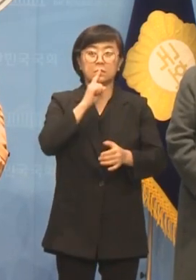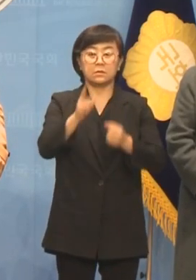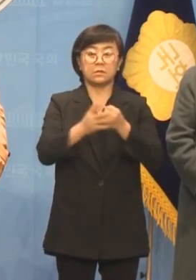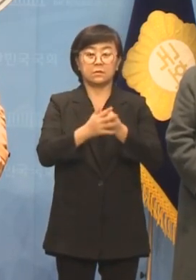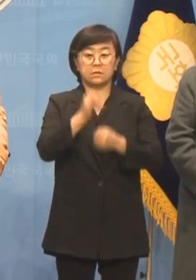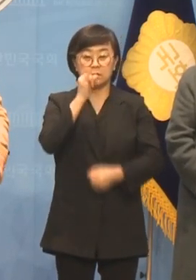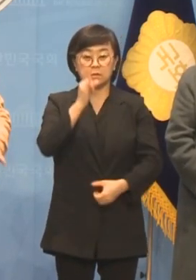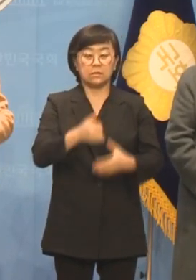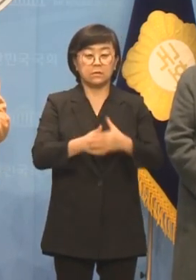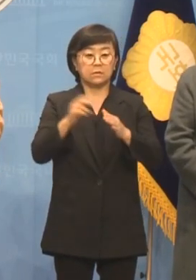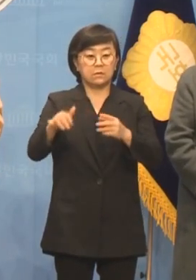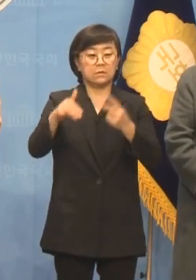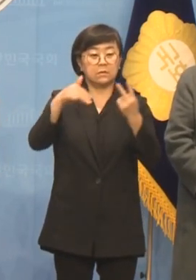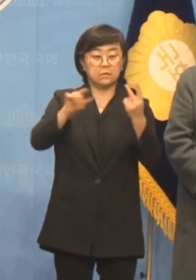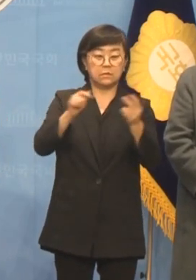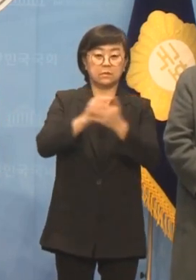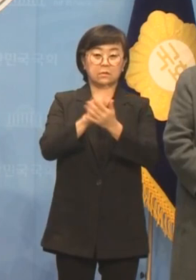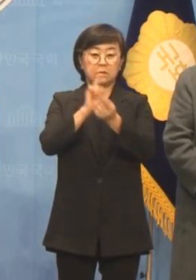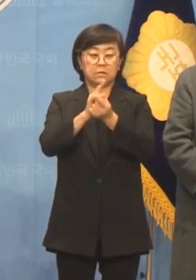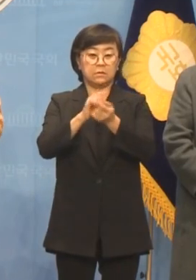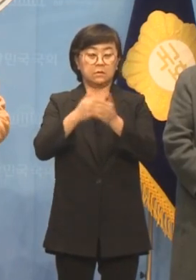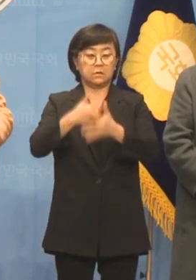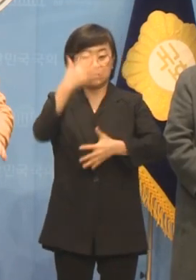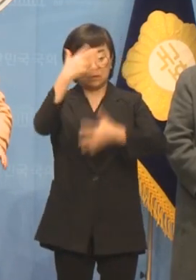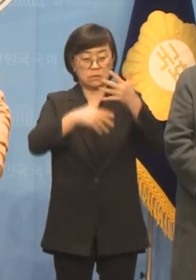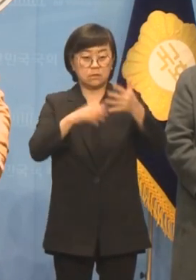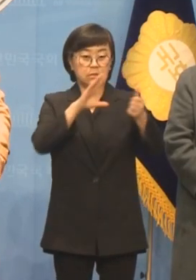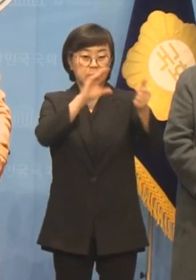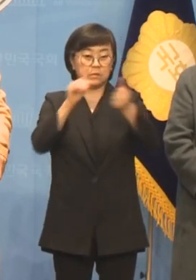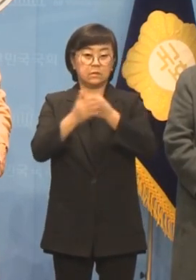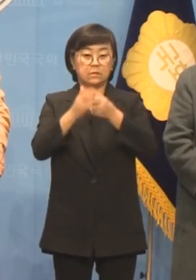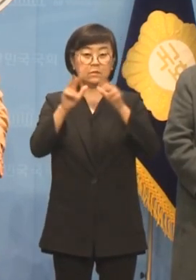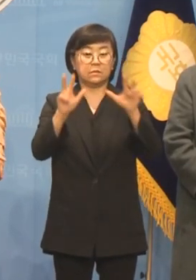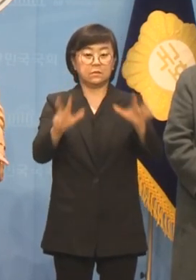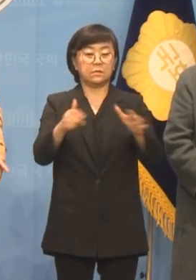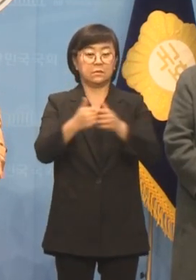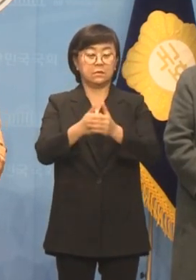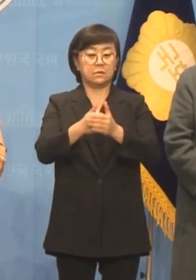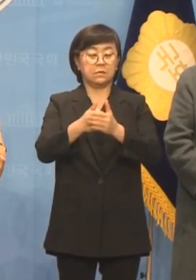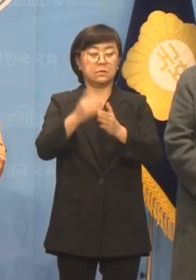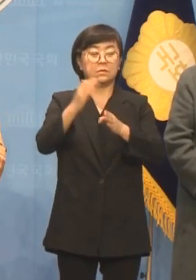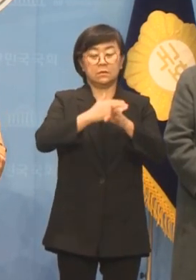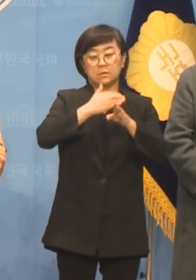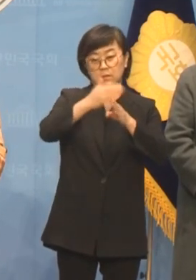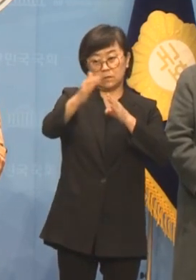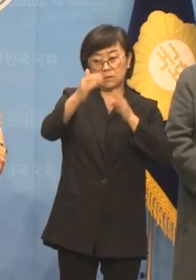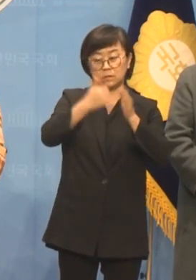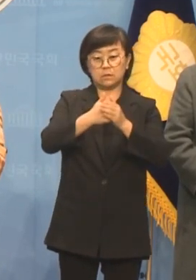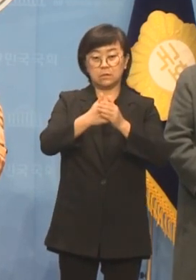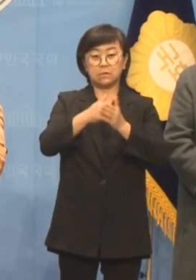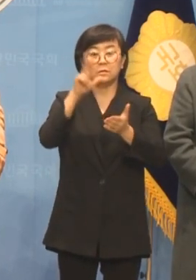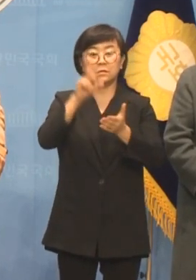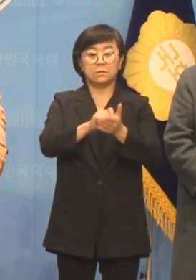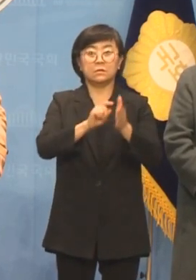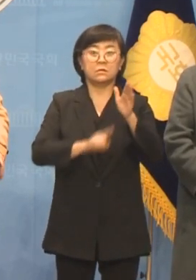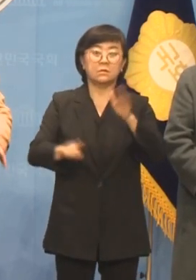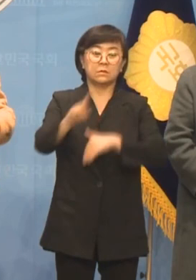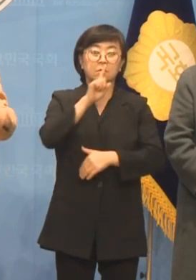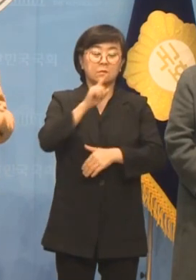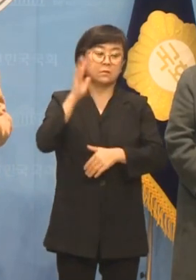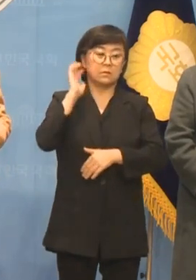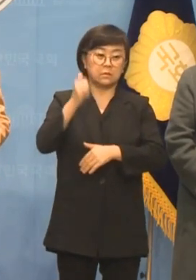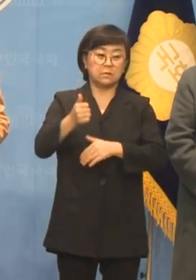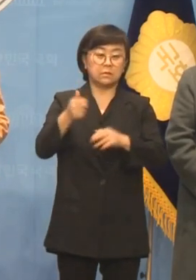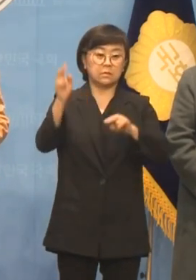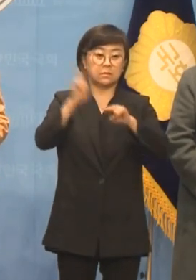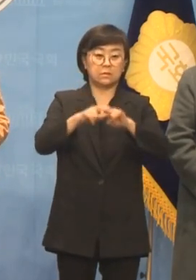말을 했고, 2차 접견 때 영상에 잡혔을 때 제가 이제 남북 문제에 이제 나설 거예요. 대통령